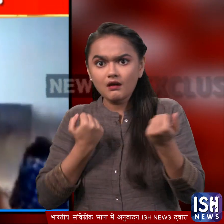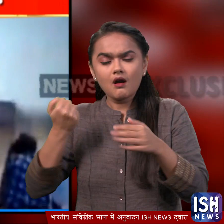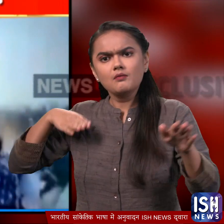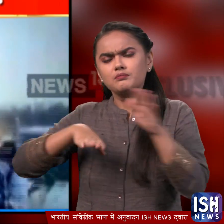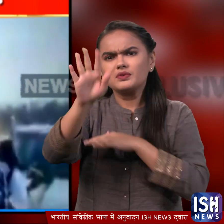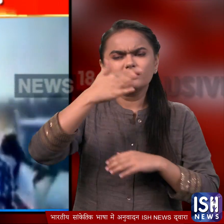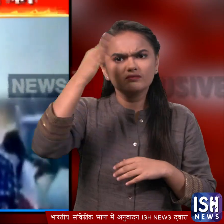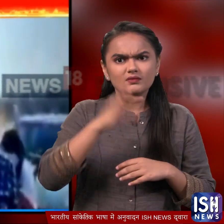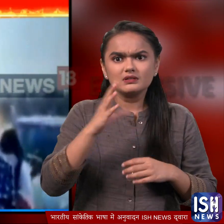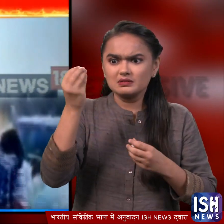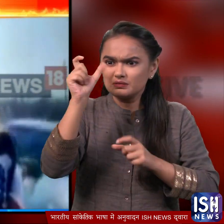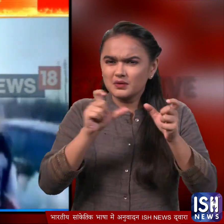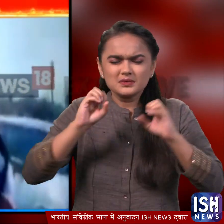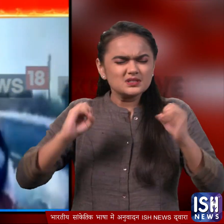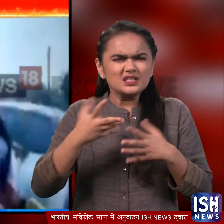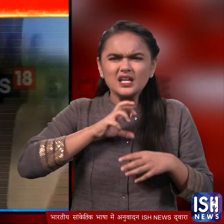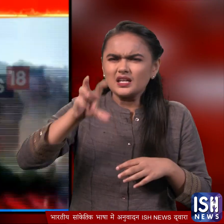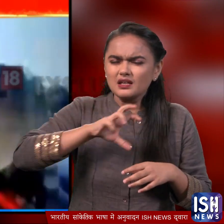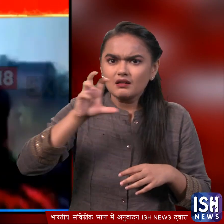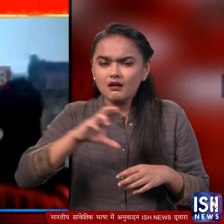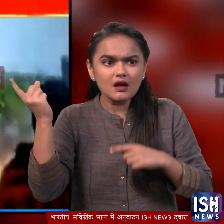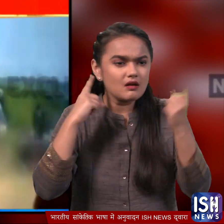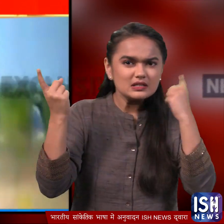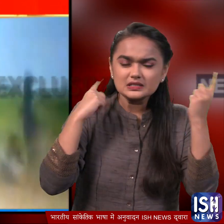देखते ही वहां चीख पुकार मच गई और शोर सुनाई देने लगा।